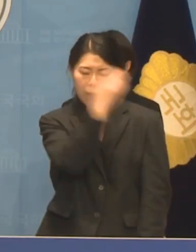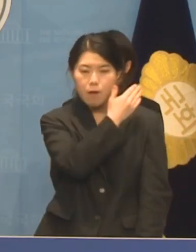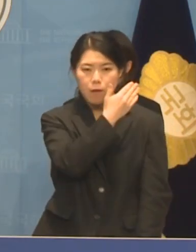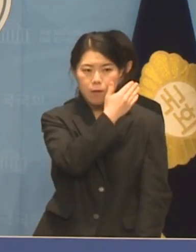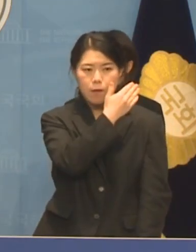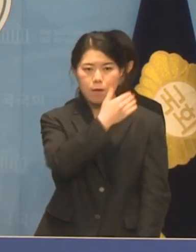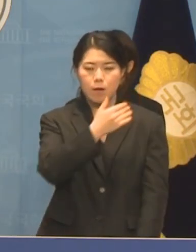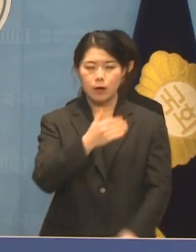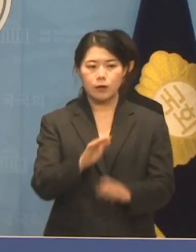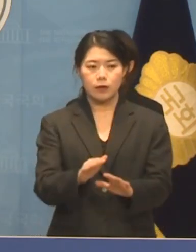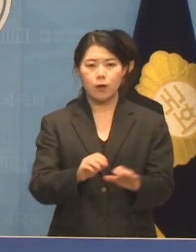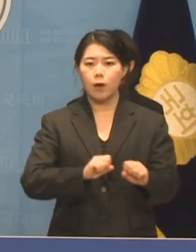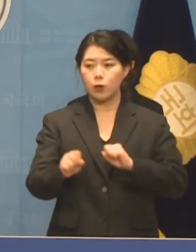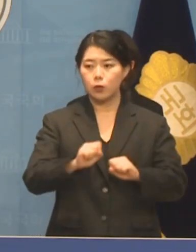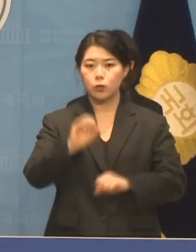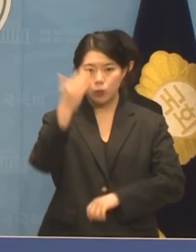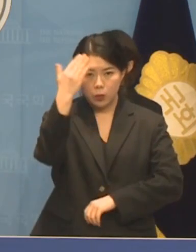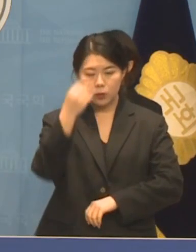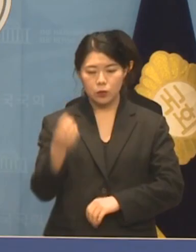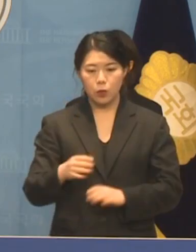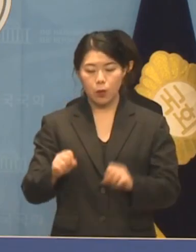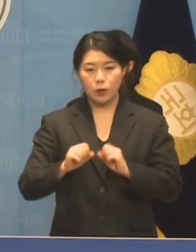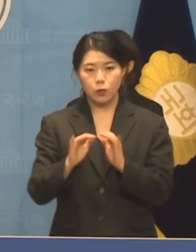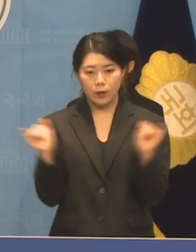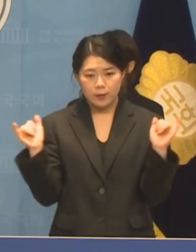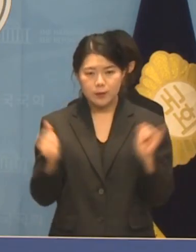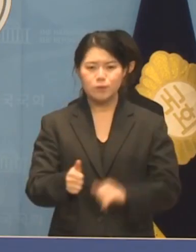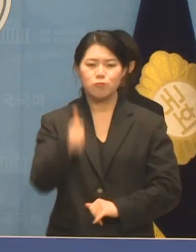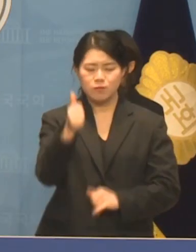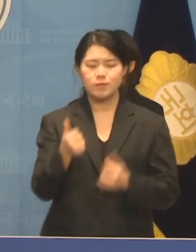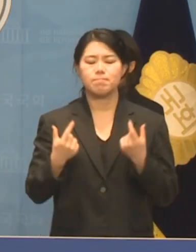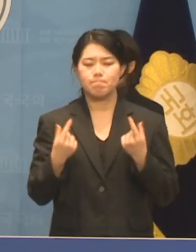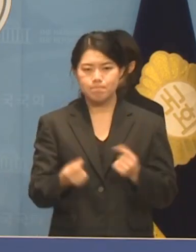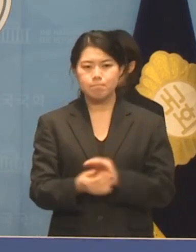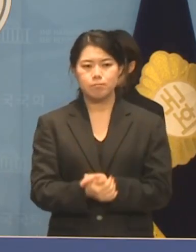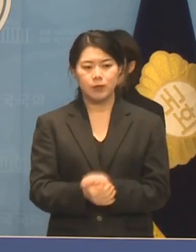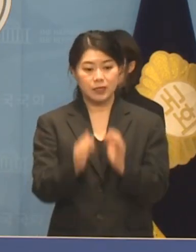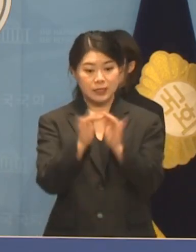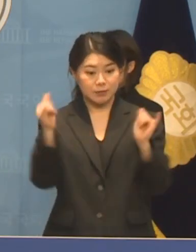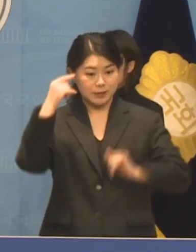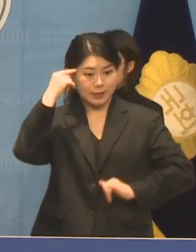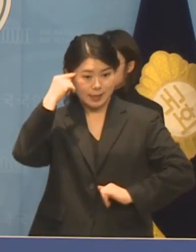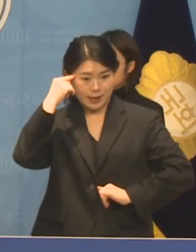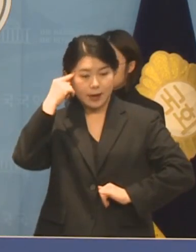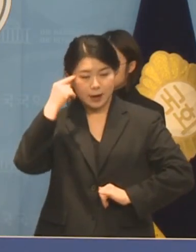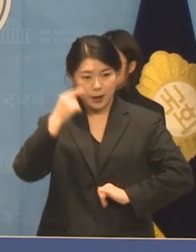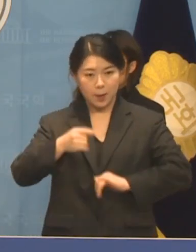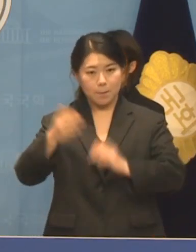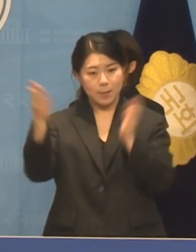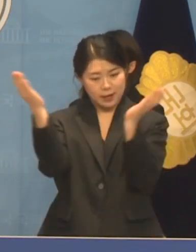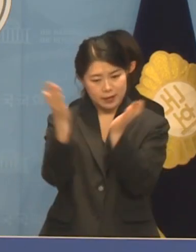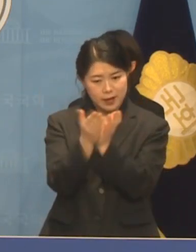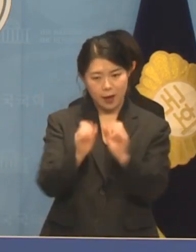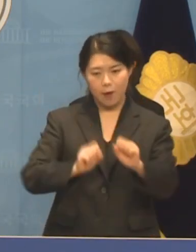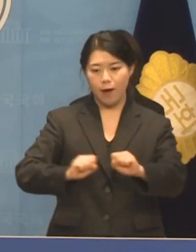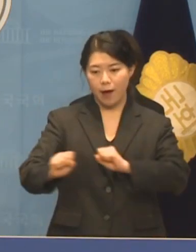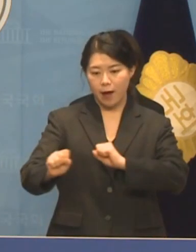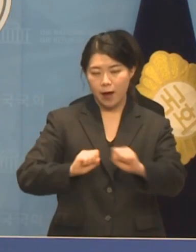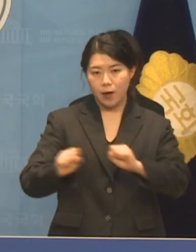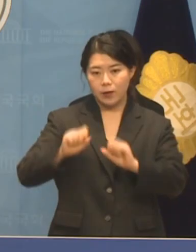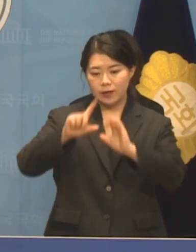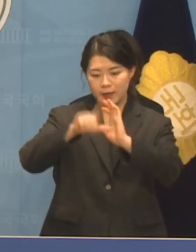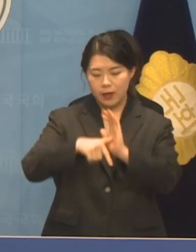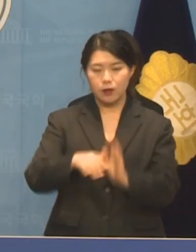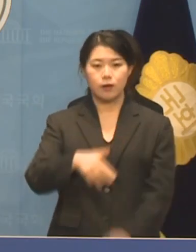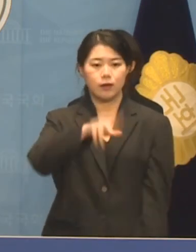운영되어 활동가들이 이 단체의 주인이 되어서 시민들의 뜻에 호응하는 것이야말로 우리 사회의